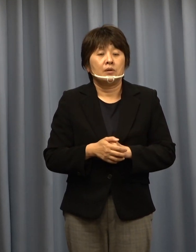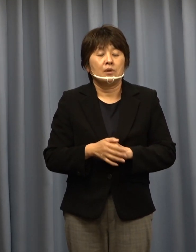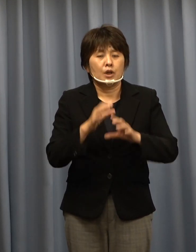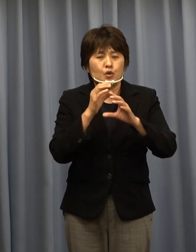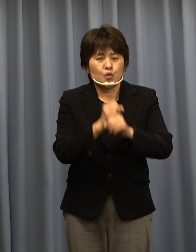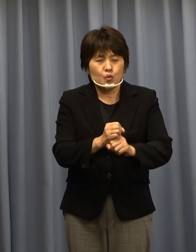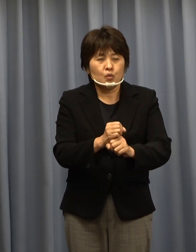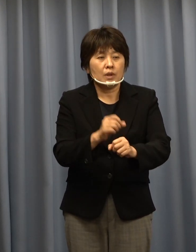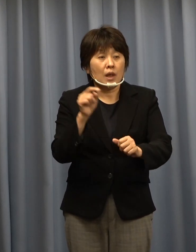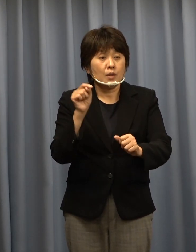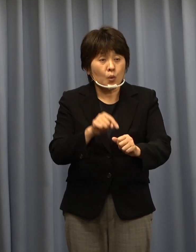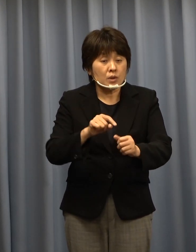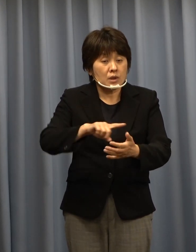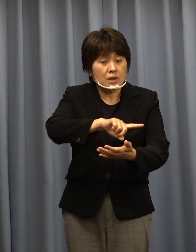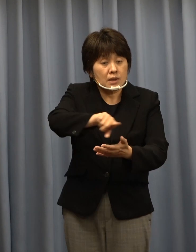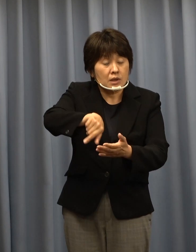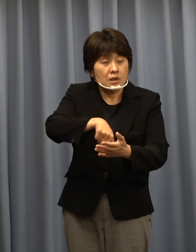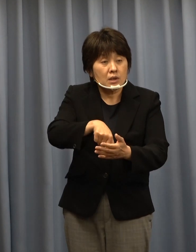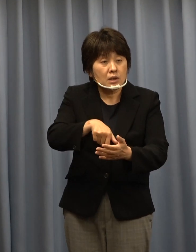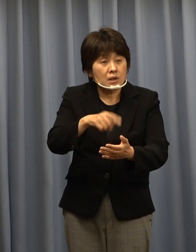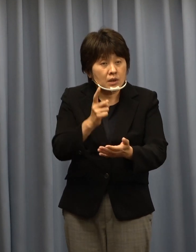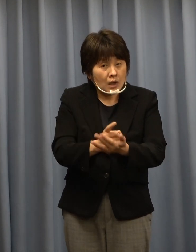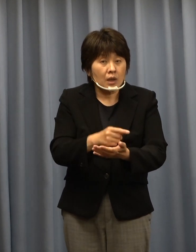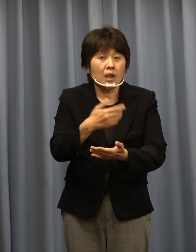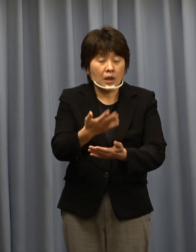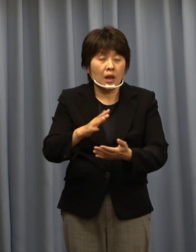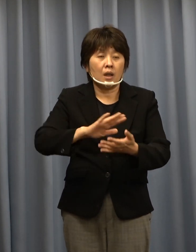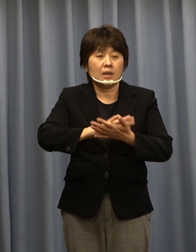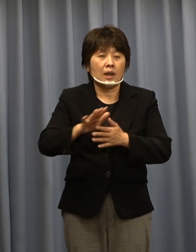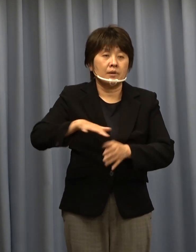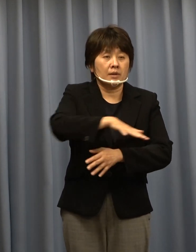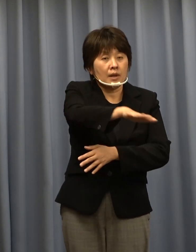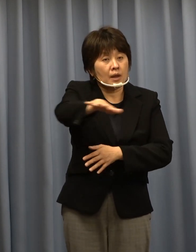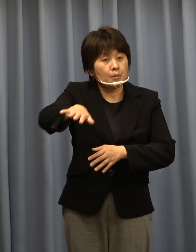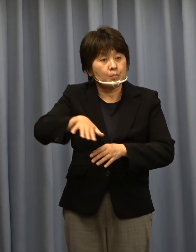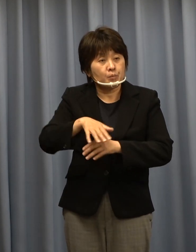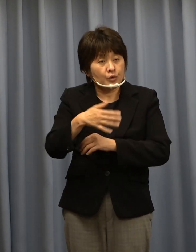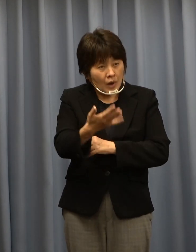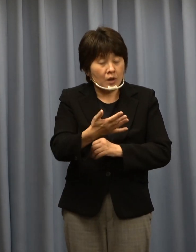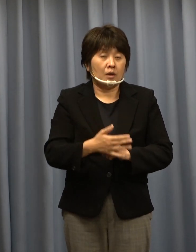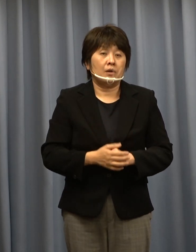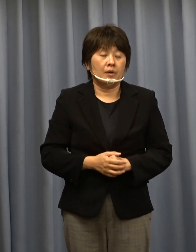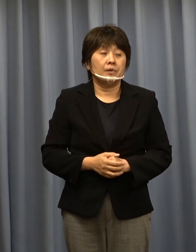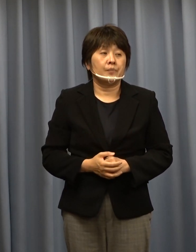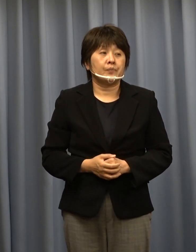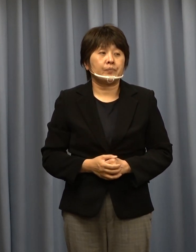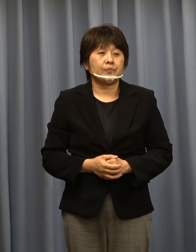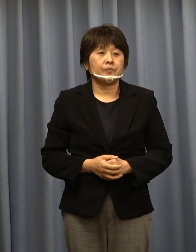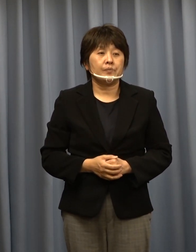置区域内ということなんでしょうか、それからこれその県内全体という話なんですけど、どういう感じなんでしょうか。